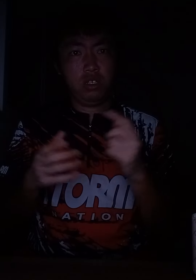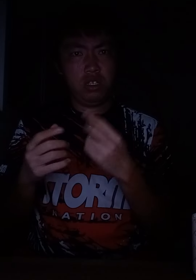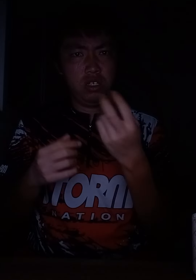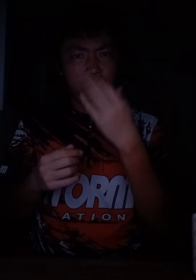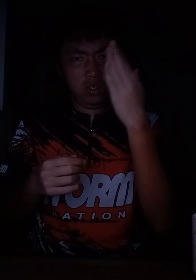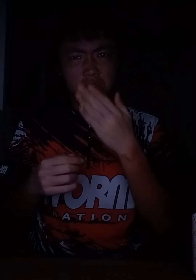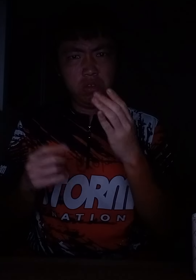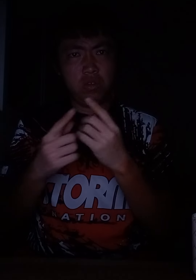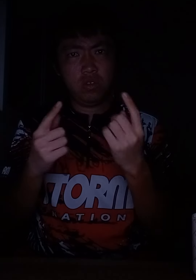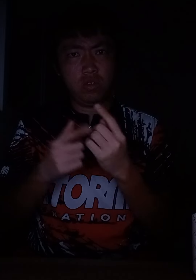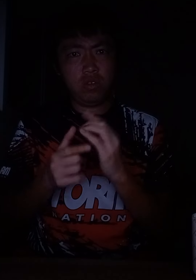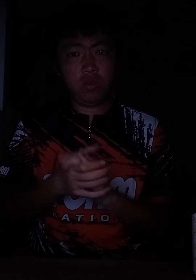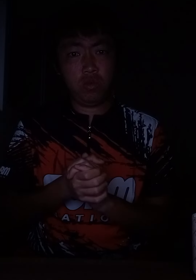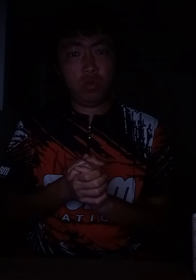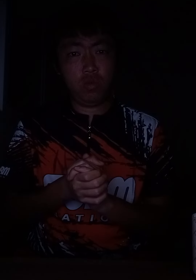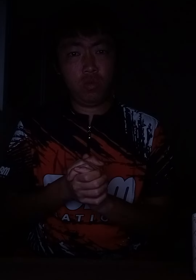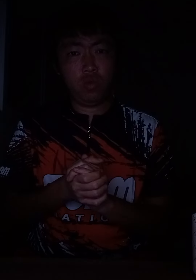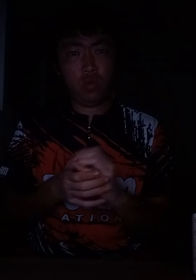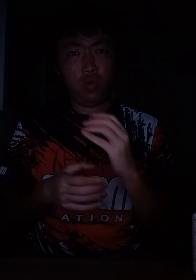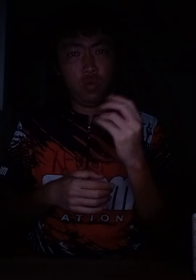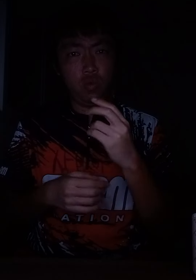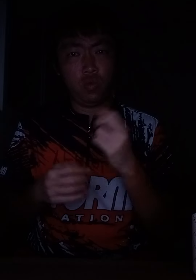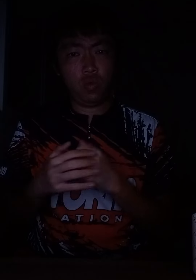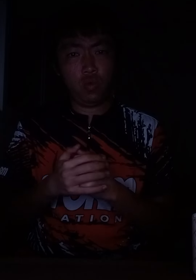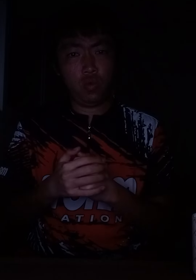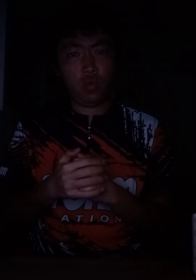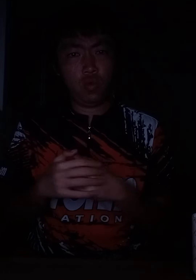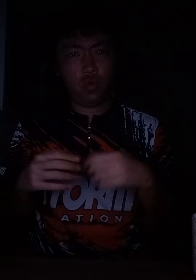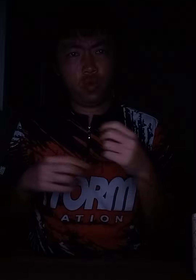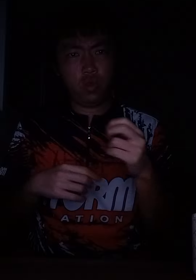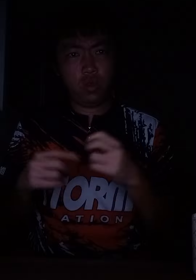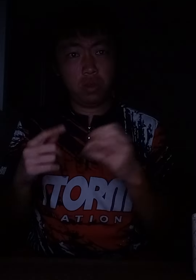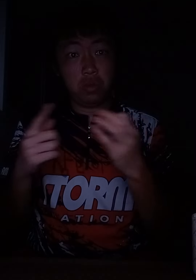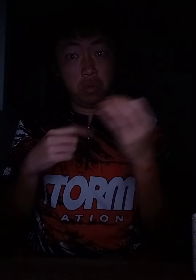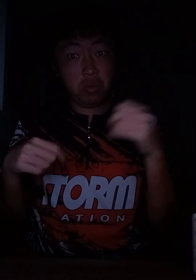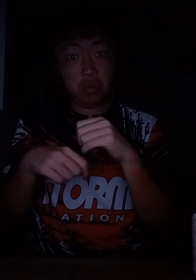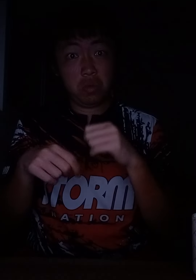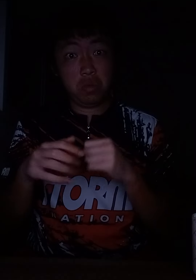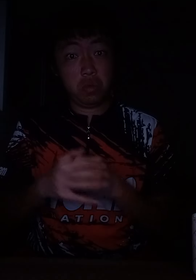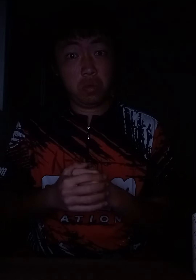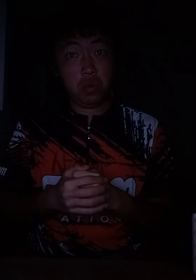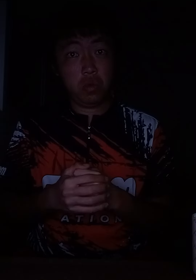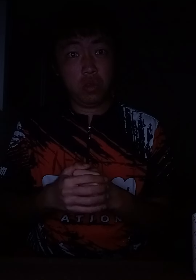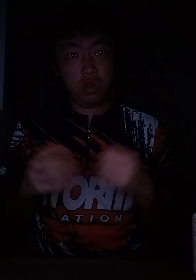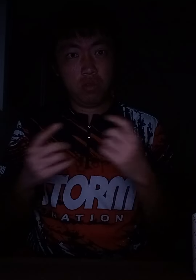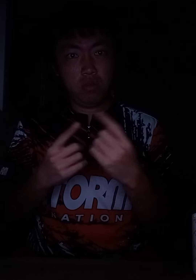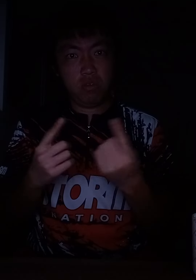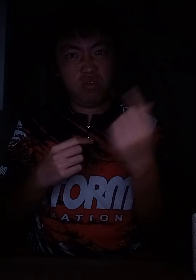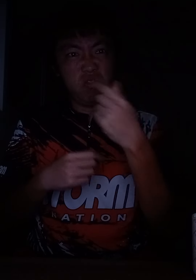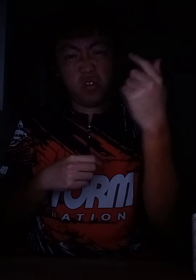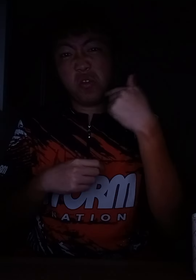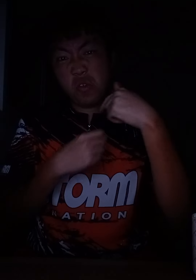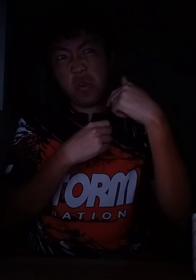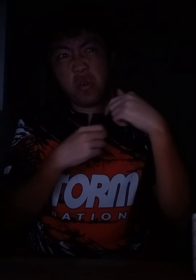멈추고 얼어붙는데요. 잠시 뒤 화면 왼쪽에서 한 남성이 나타납니다. 남성은 흉기로 이 기자를